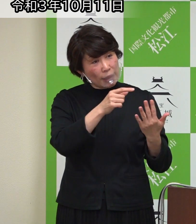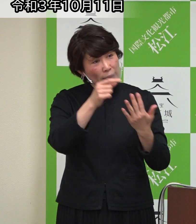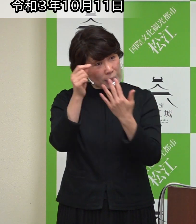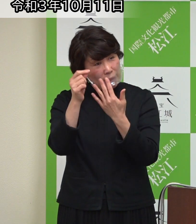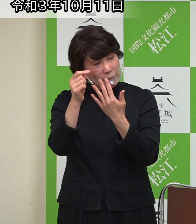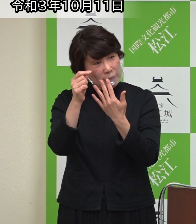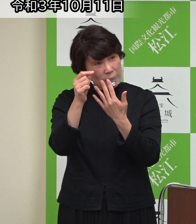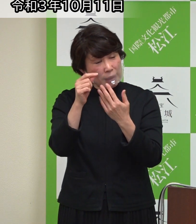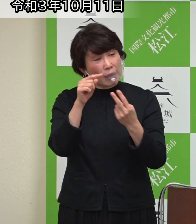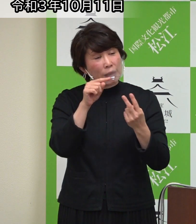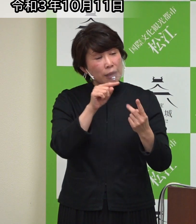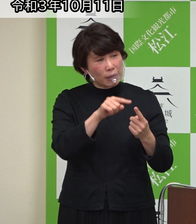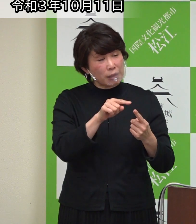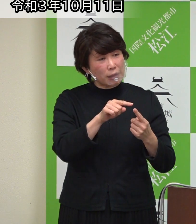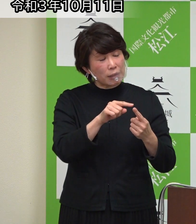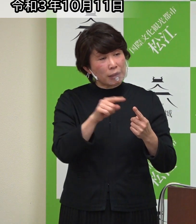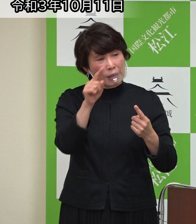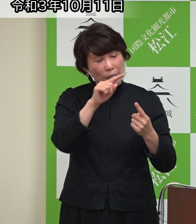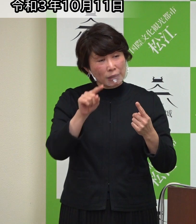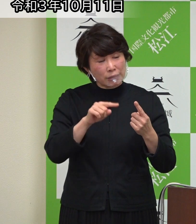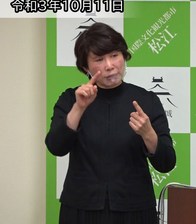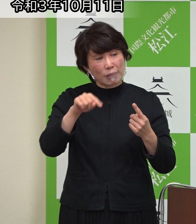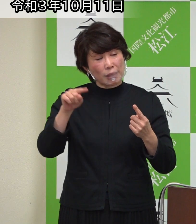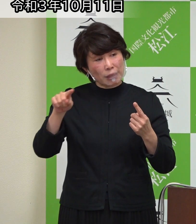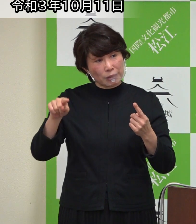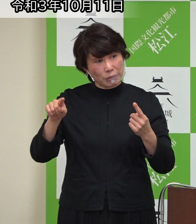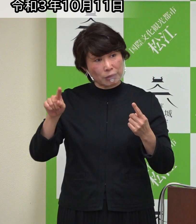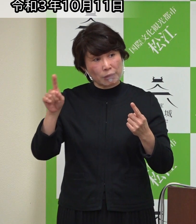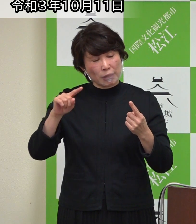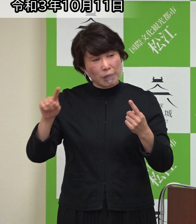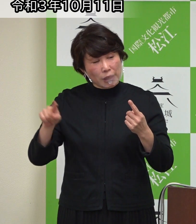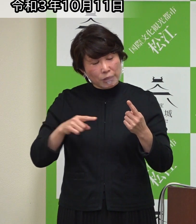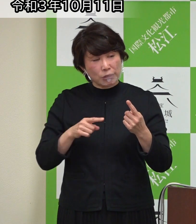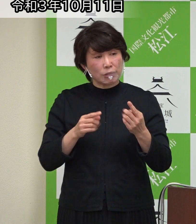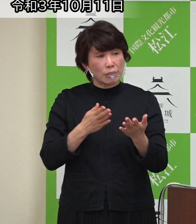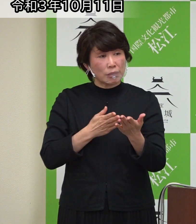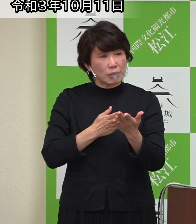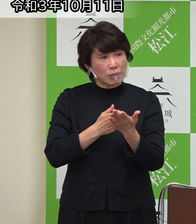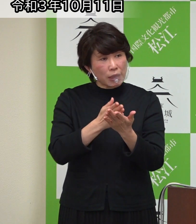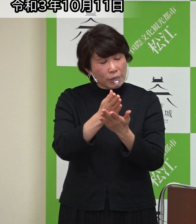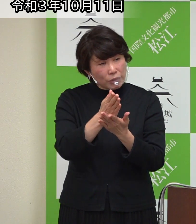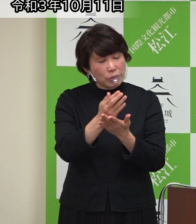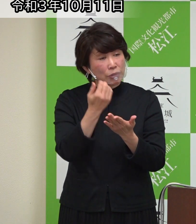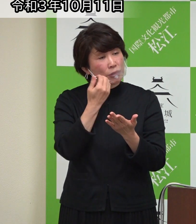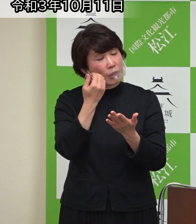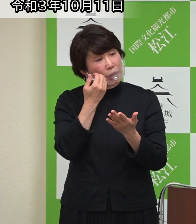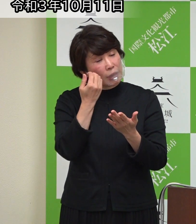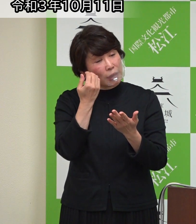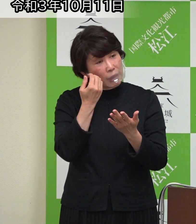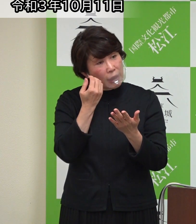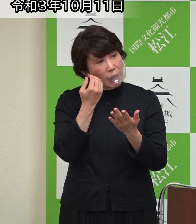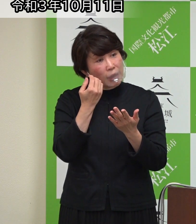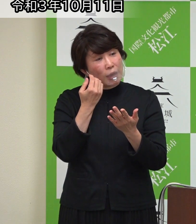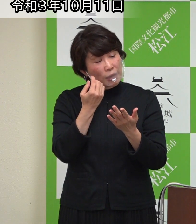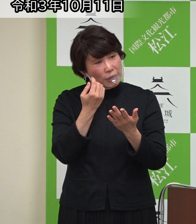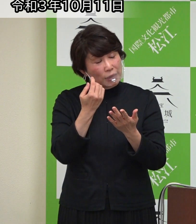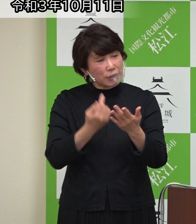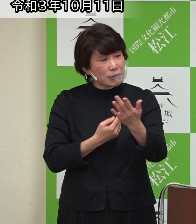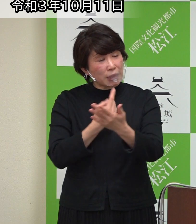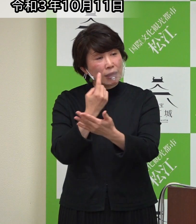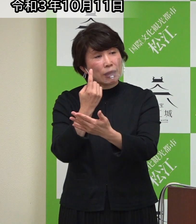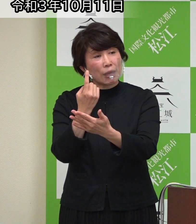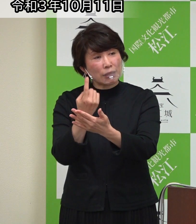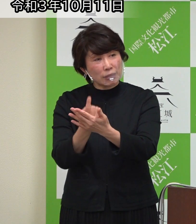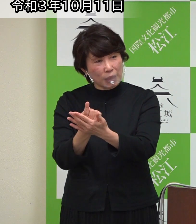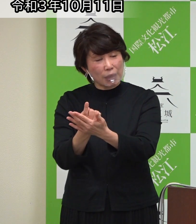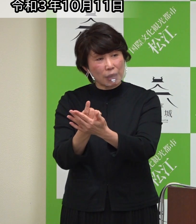策ではないですけれども、そういうあの専属に近いようなスタッフの方がいて、こう市民の皆さん